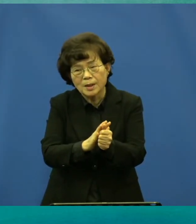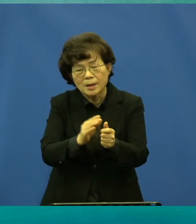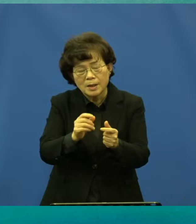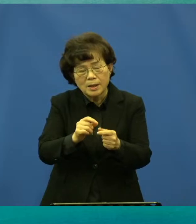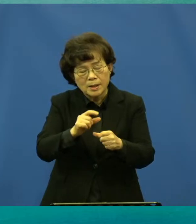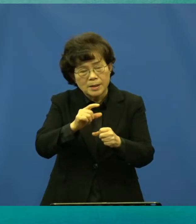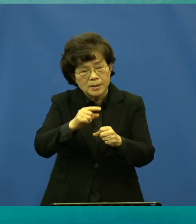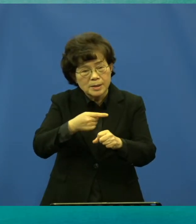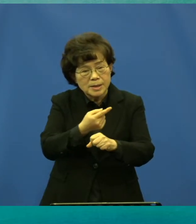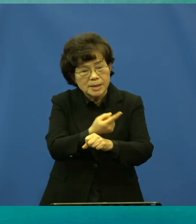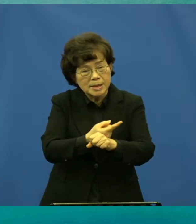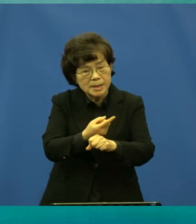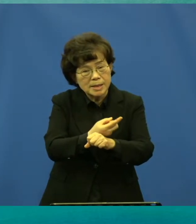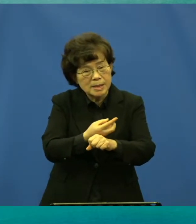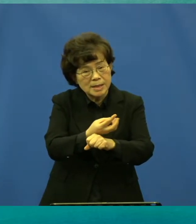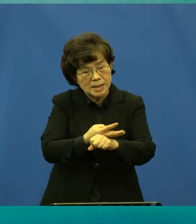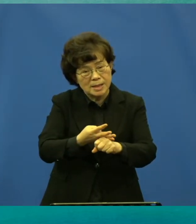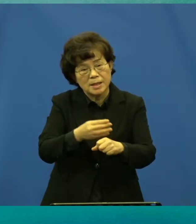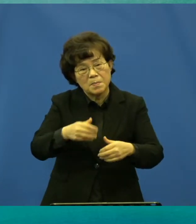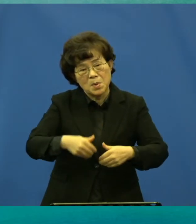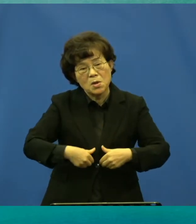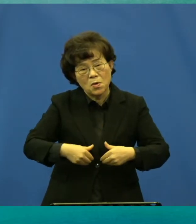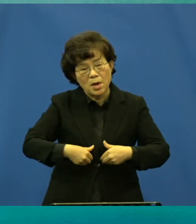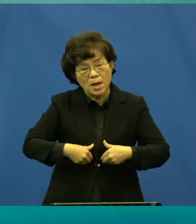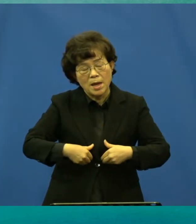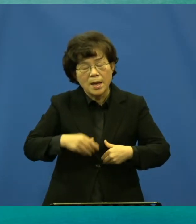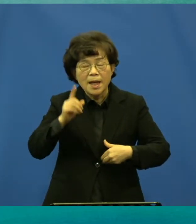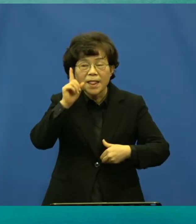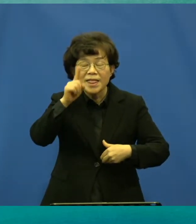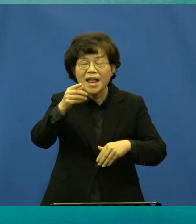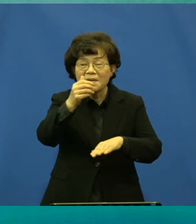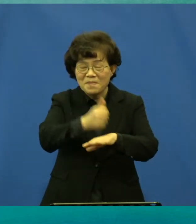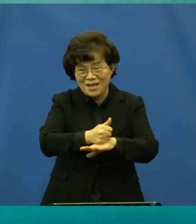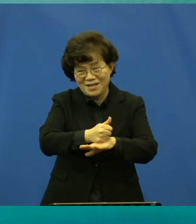우리가 내일 마지막 결론을 내겠지만